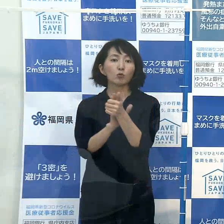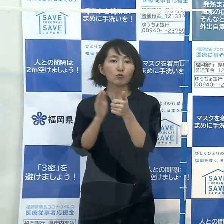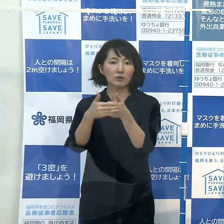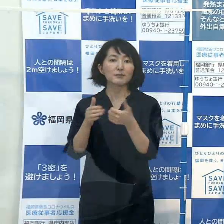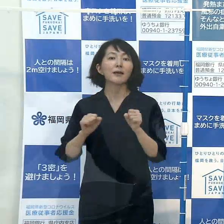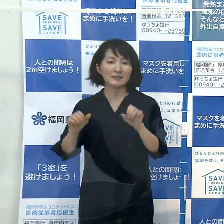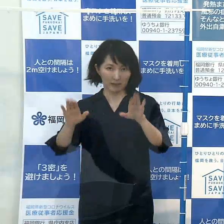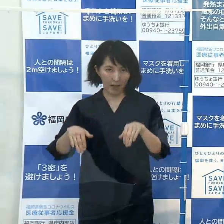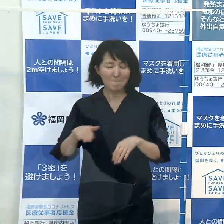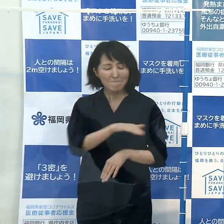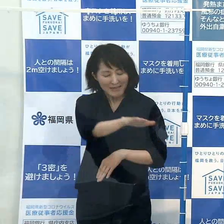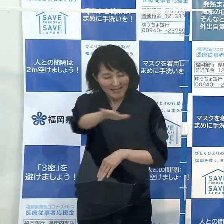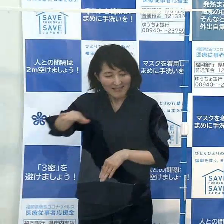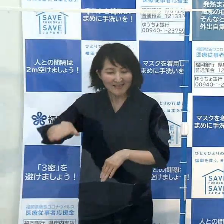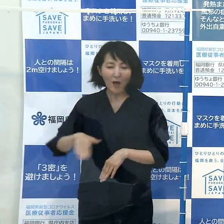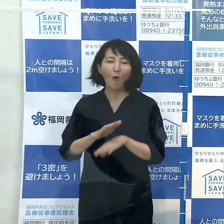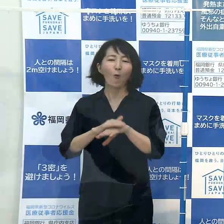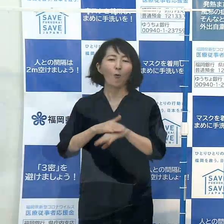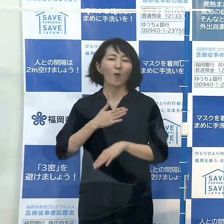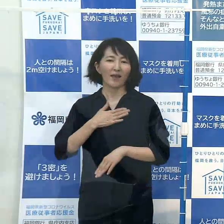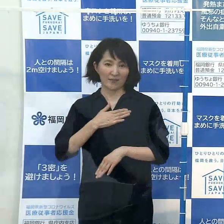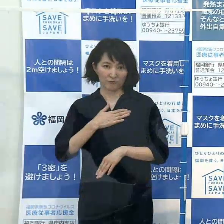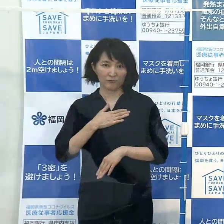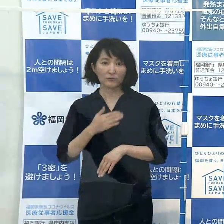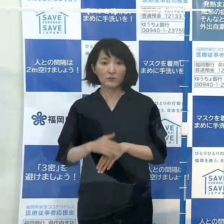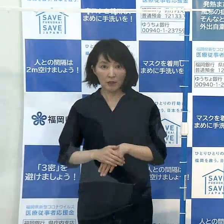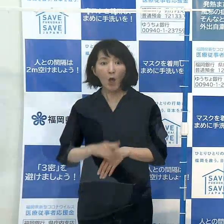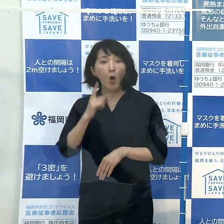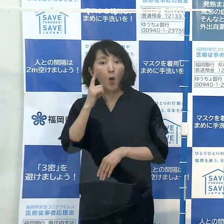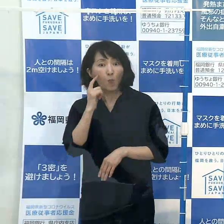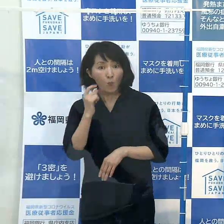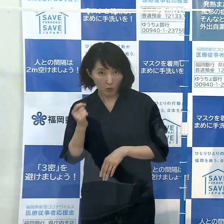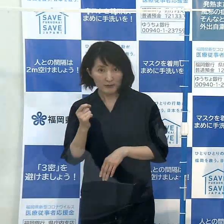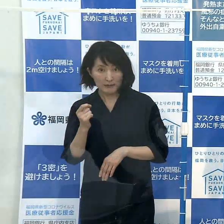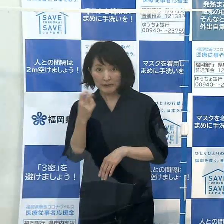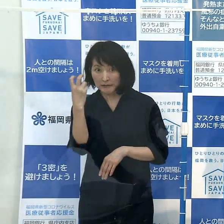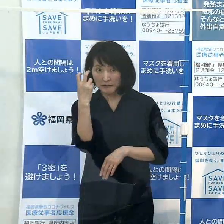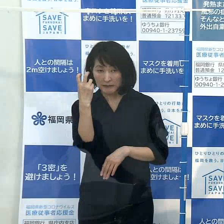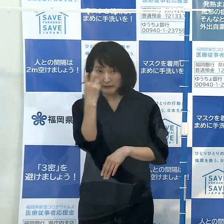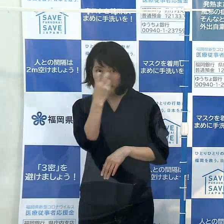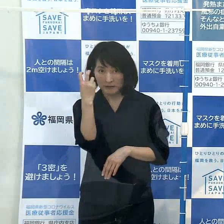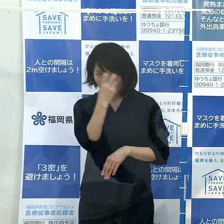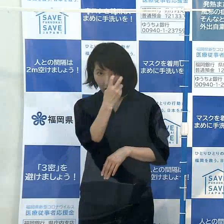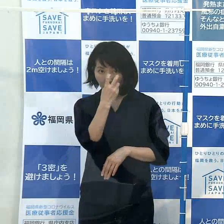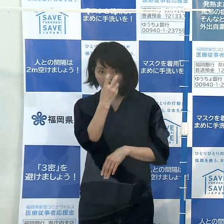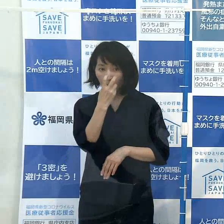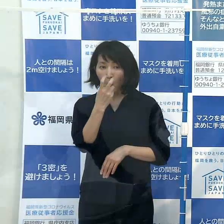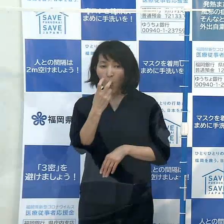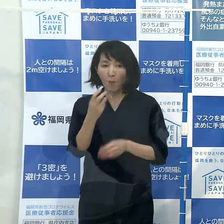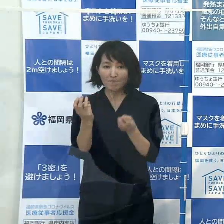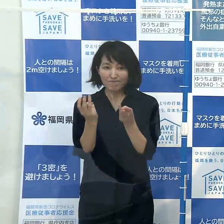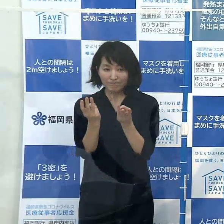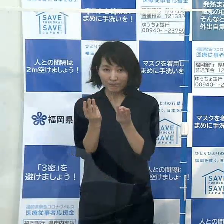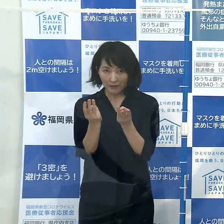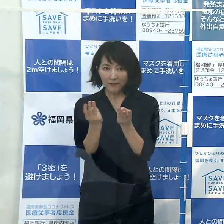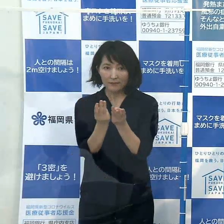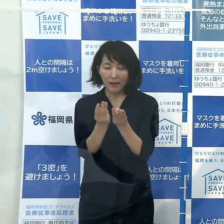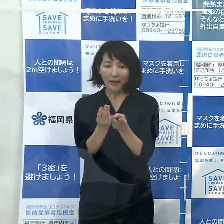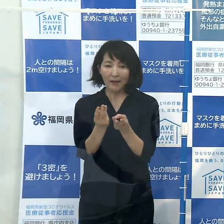習熟しておりますので、そういったものも万が一足りなくなったら、協力を得ながらやっていく